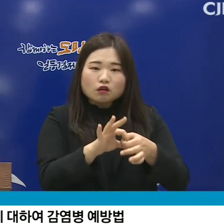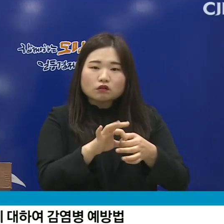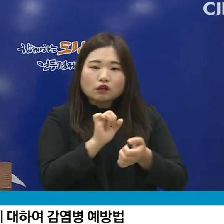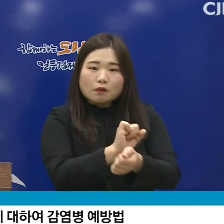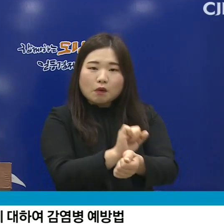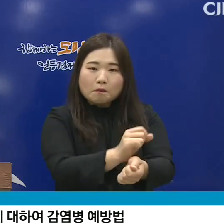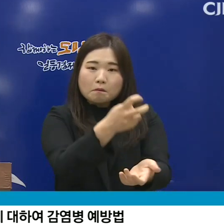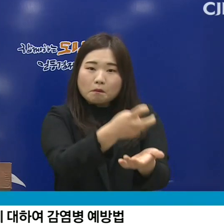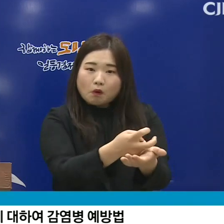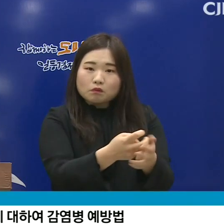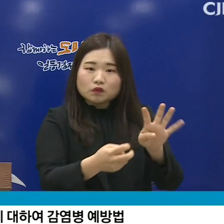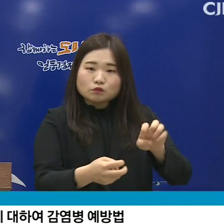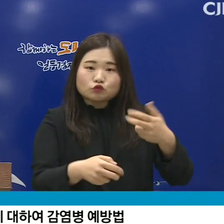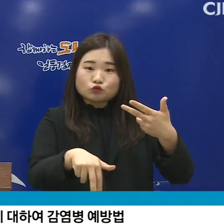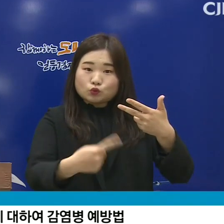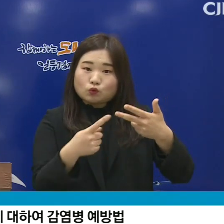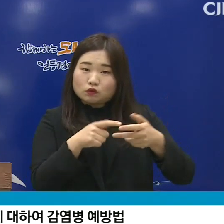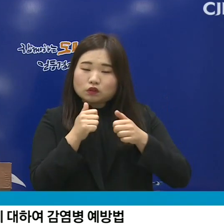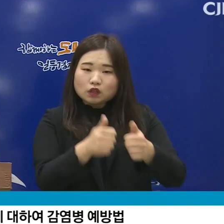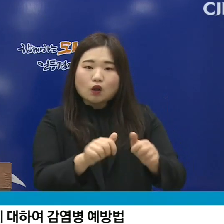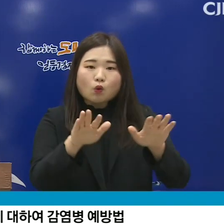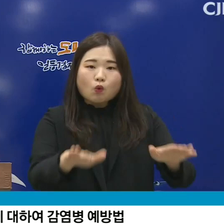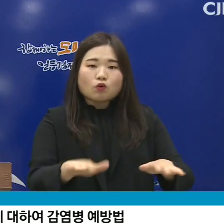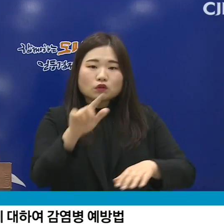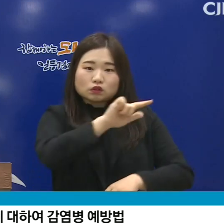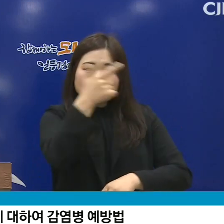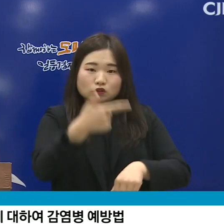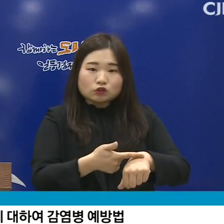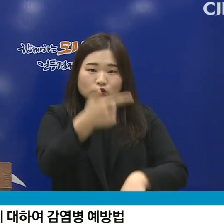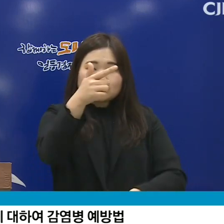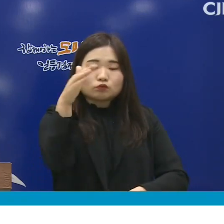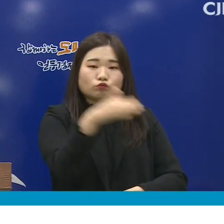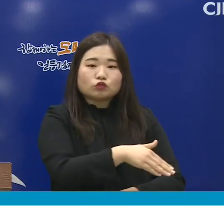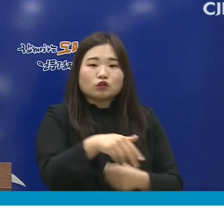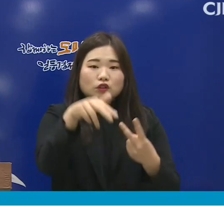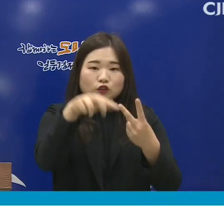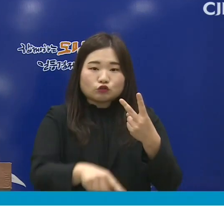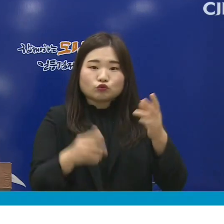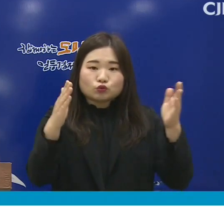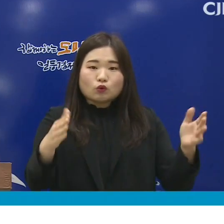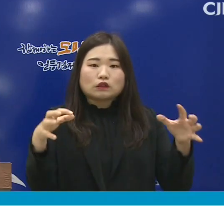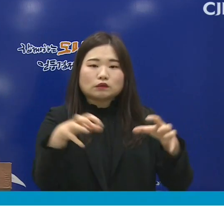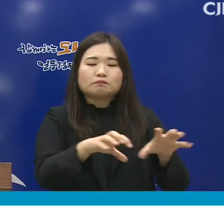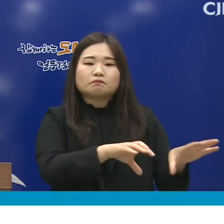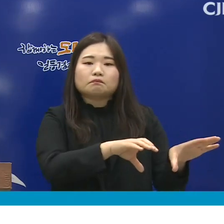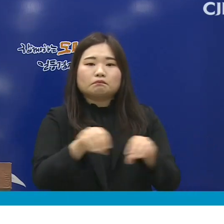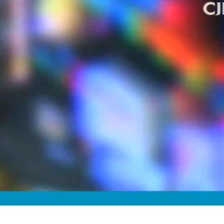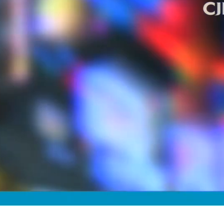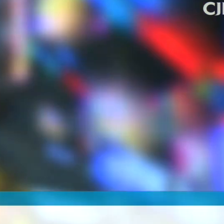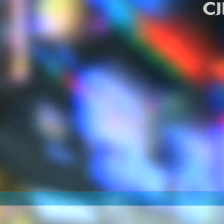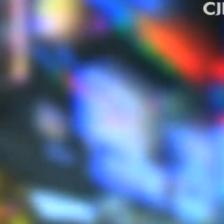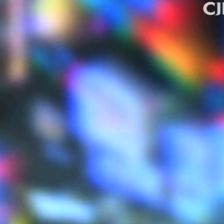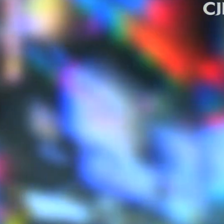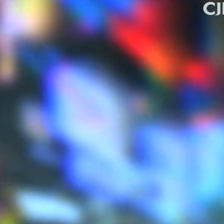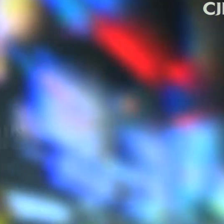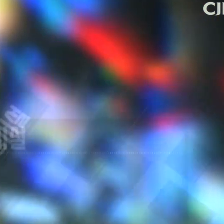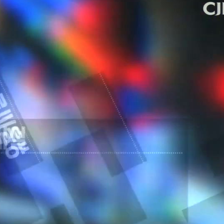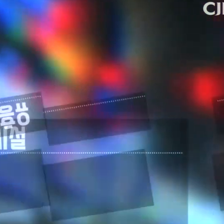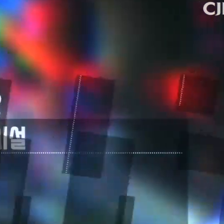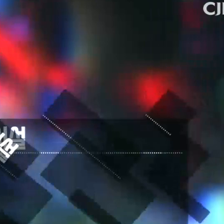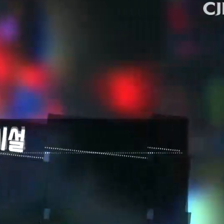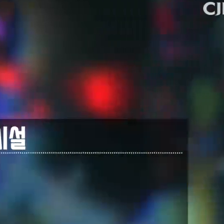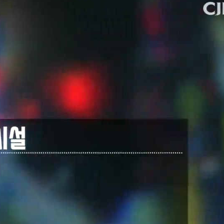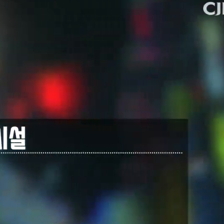제49조 규정에 의하여 금일 18시부터 2주간 집합금지 명령을 발령합니다. 이에